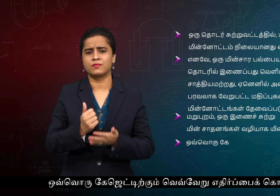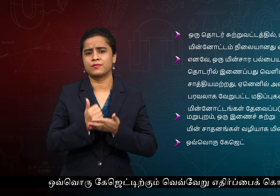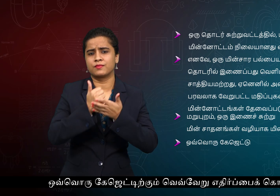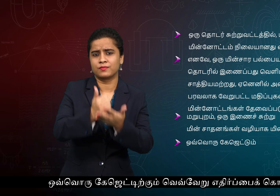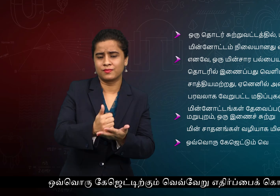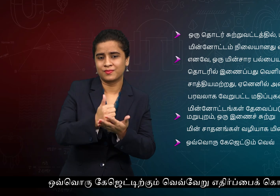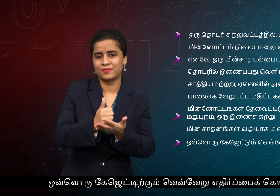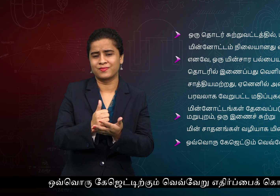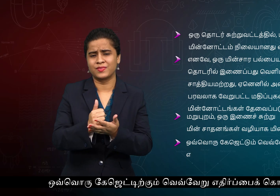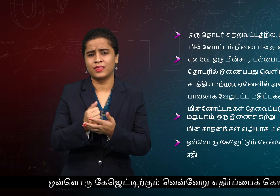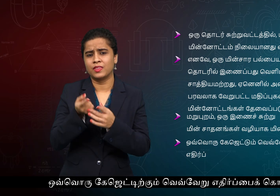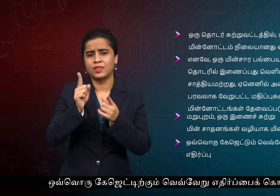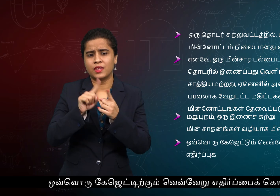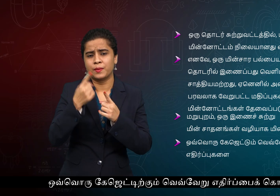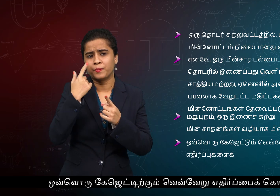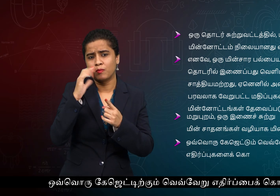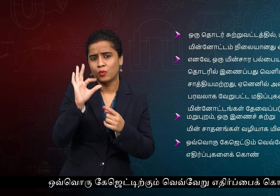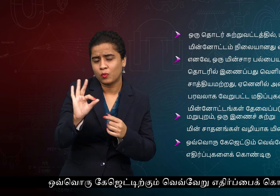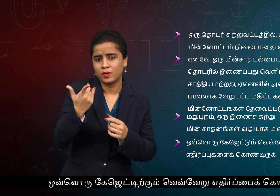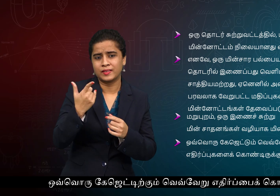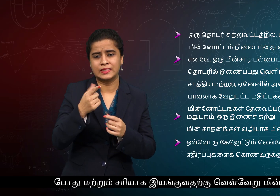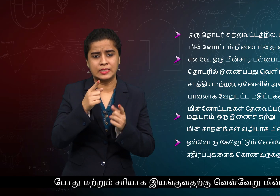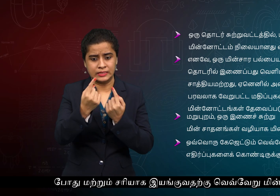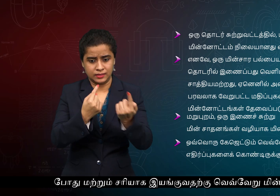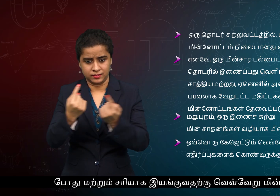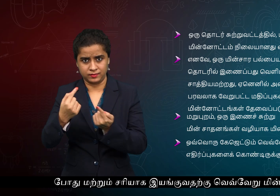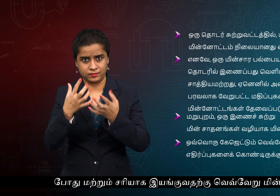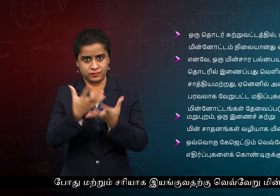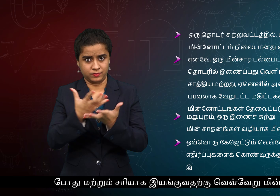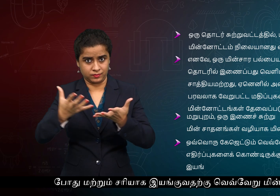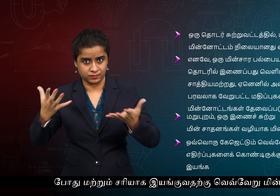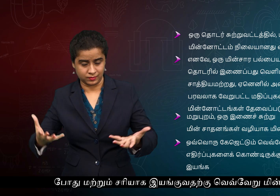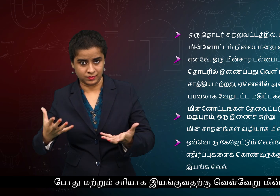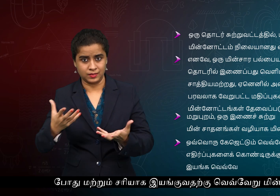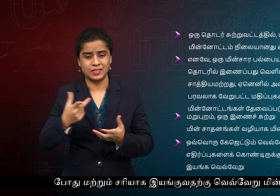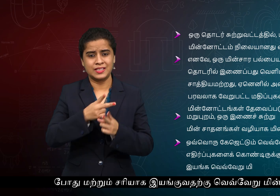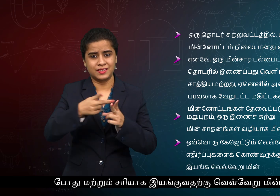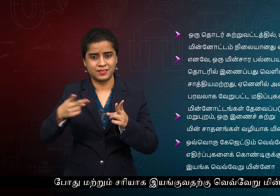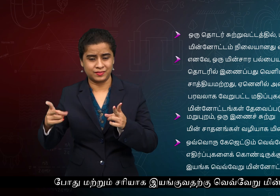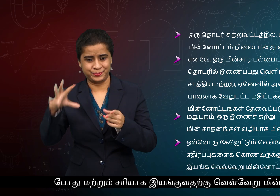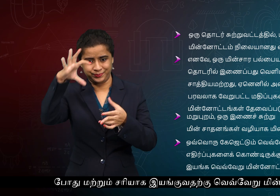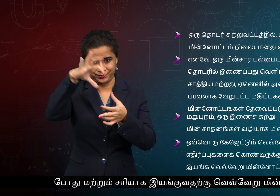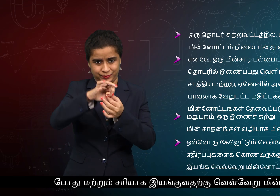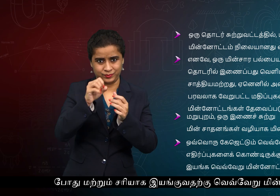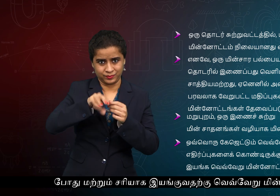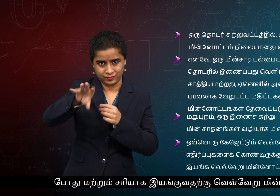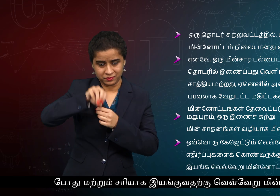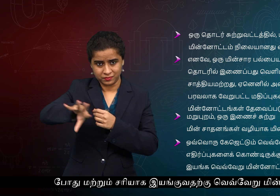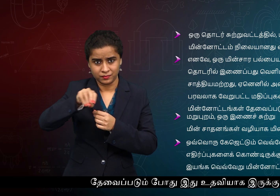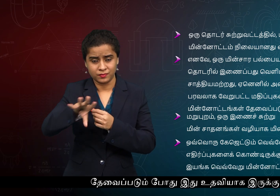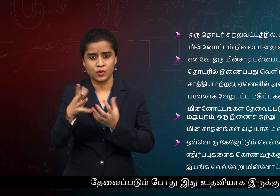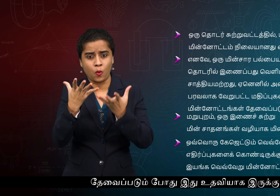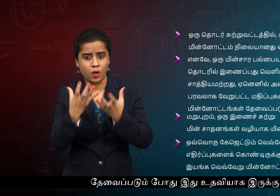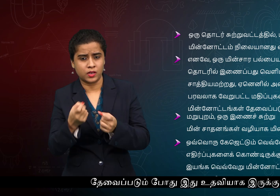ஒவ்வொரு மின்சாதனங்களுக்கும் வெவ்வேறு மின்தடை கொண்டிருக்கும் போது மற்றும் சரியாக இயக்குவதற்கு வெவ்வேறு